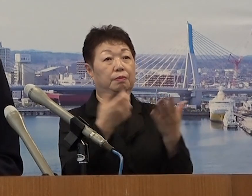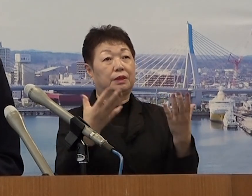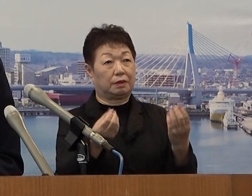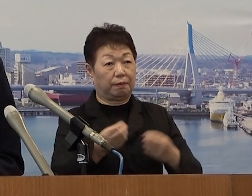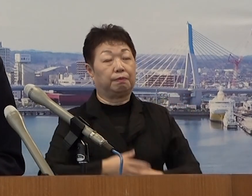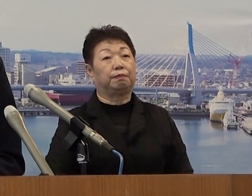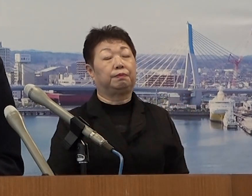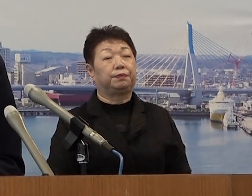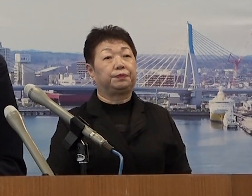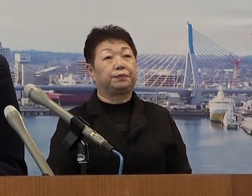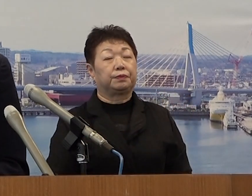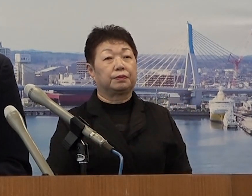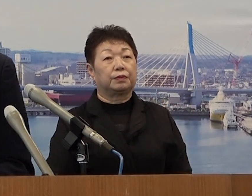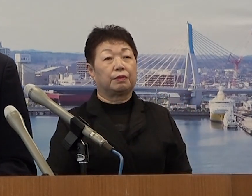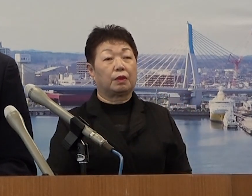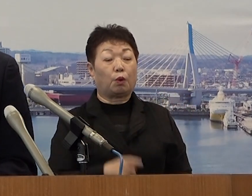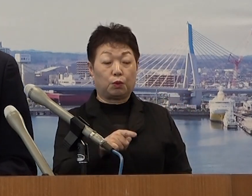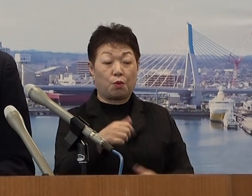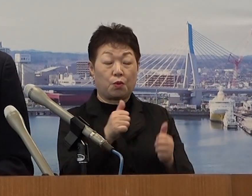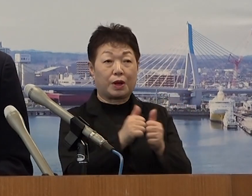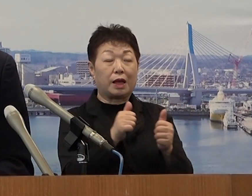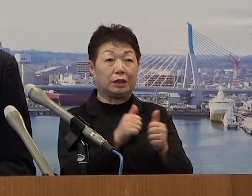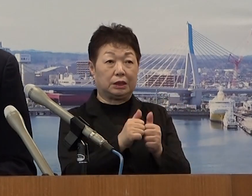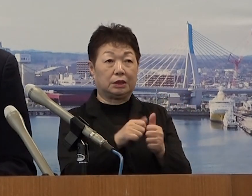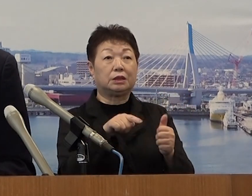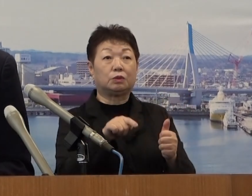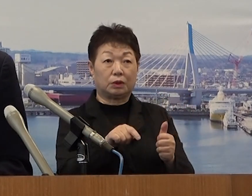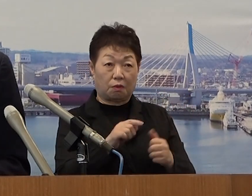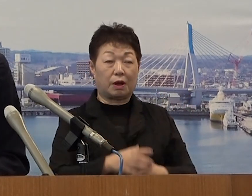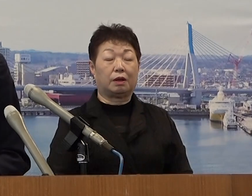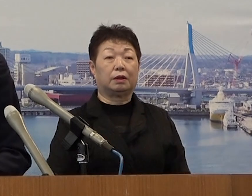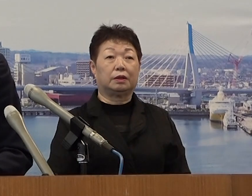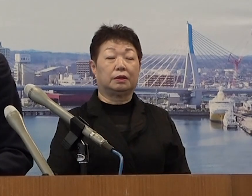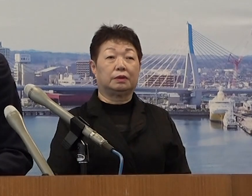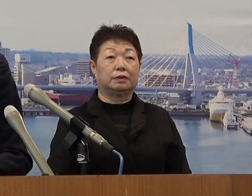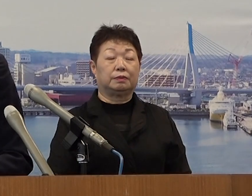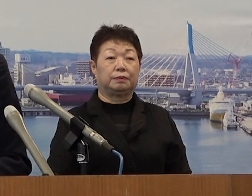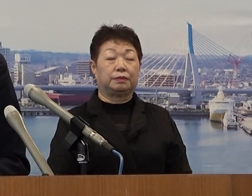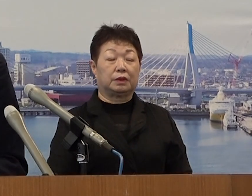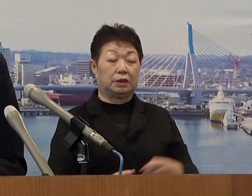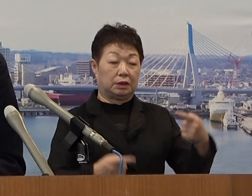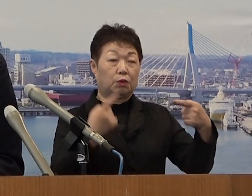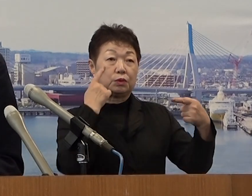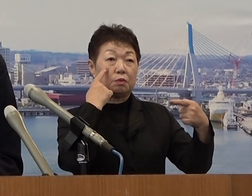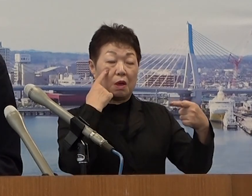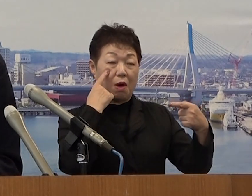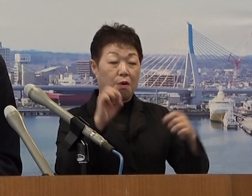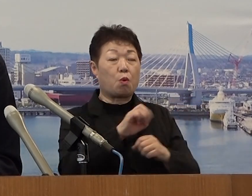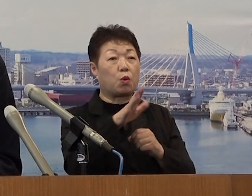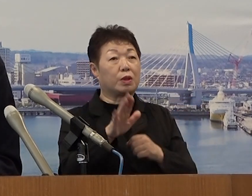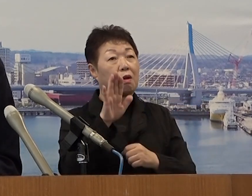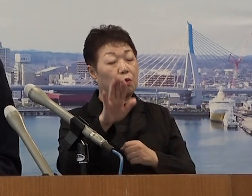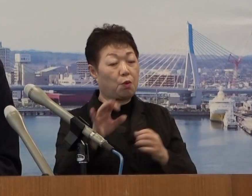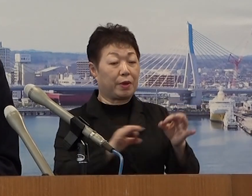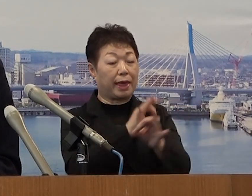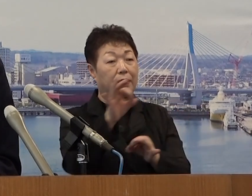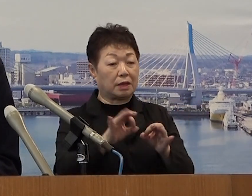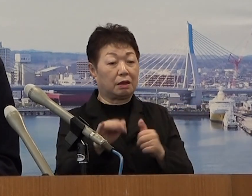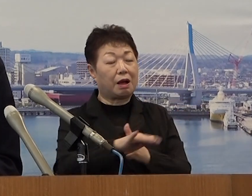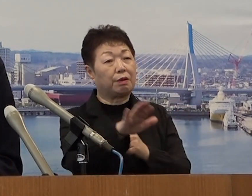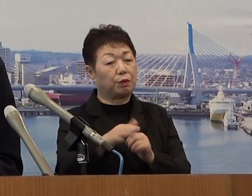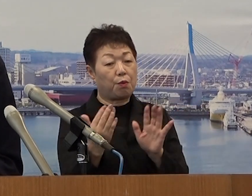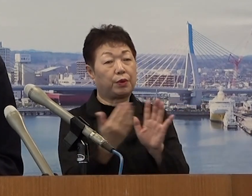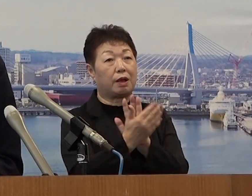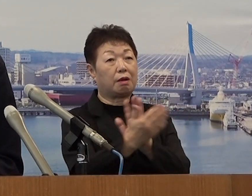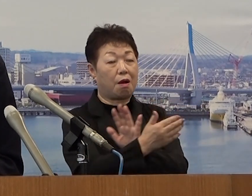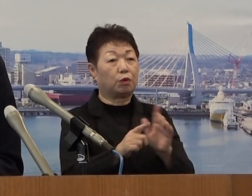。この会議におきましては、まず一つ目はコロナ後の経済環境等の変